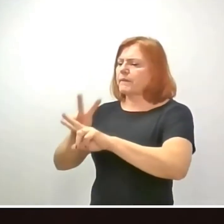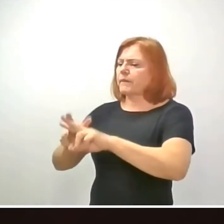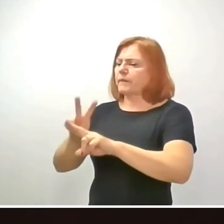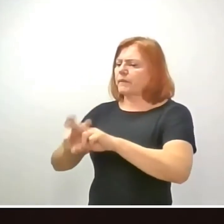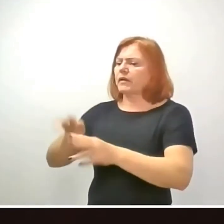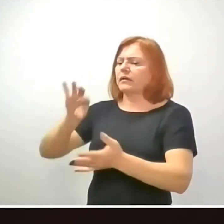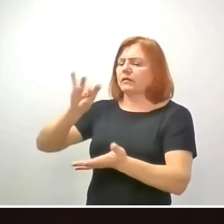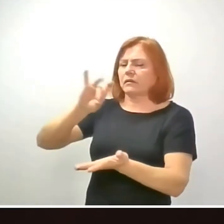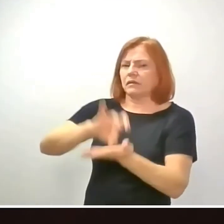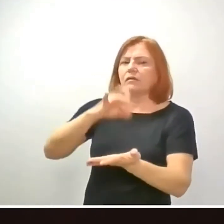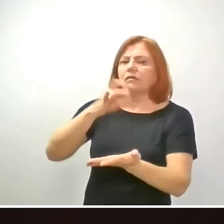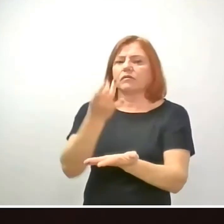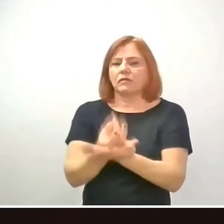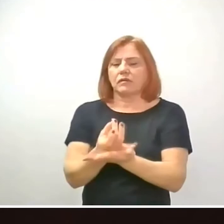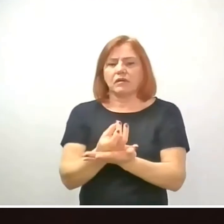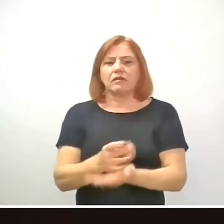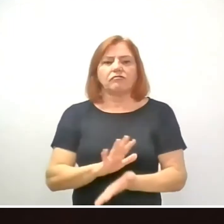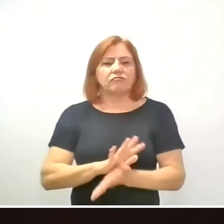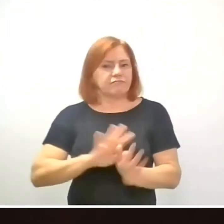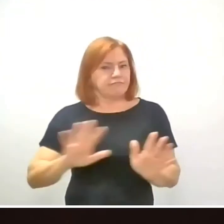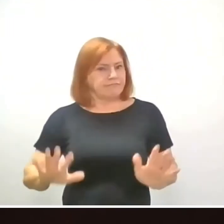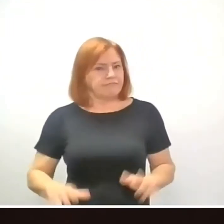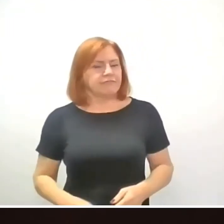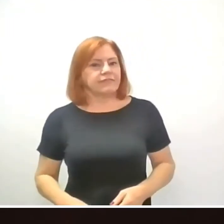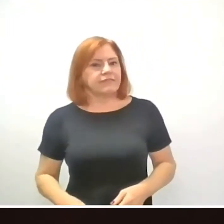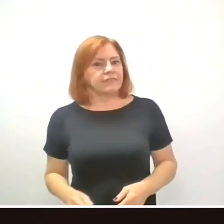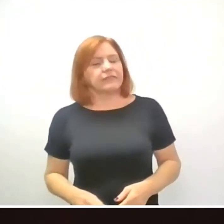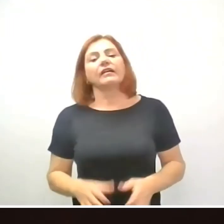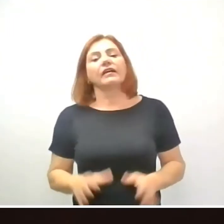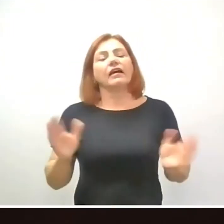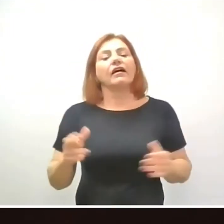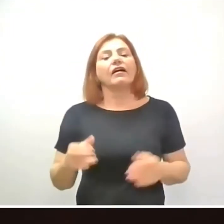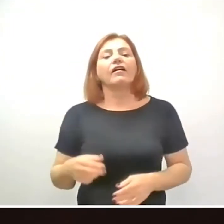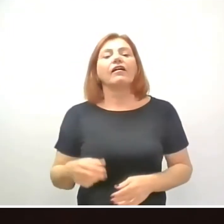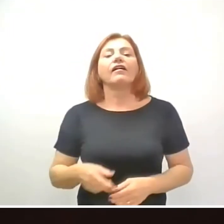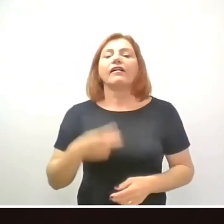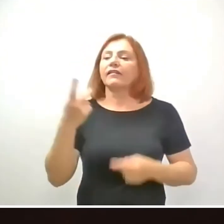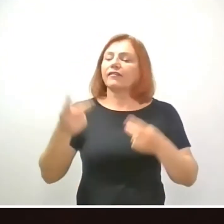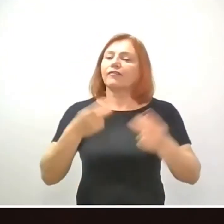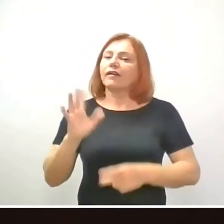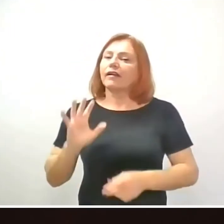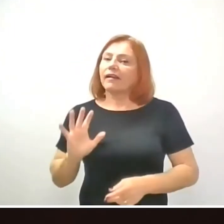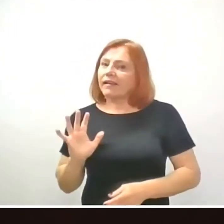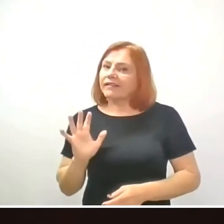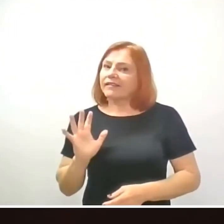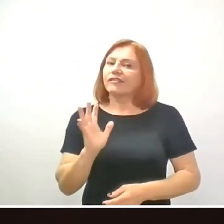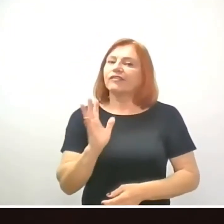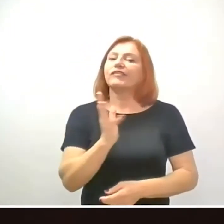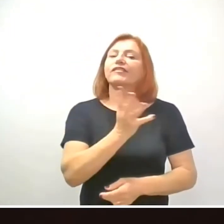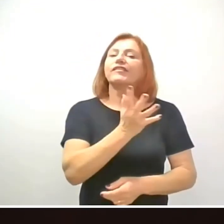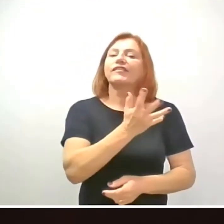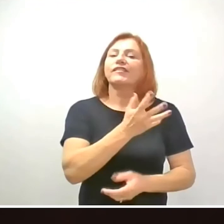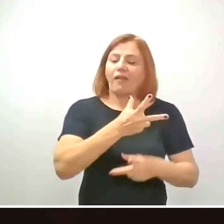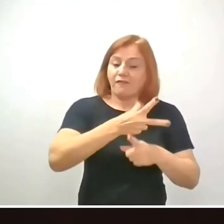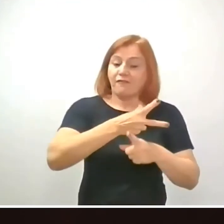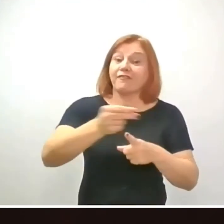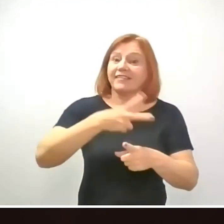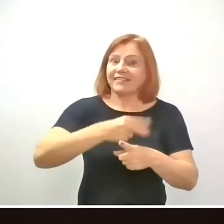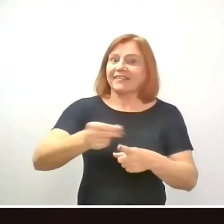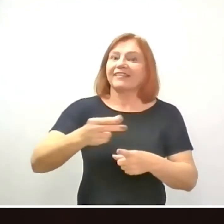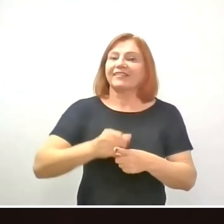isso. Vamos falar dos vencedores da igreja em Tiatira. Amém? Vamos lá para Apocalipse